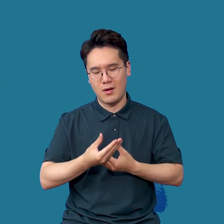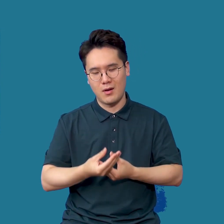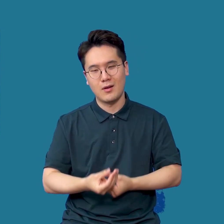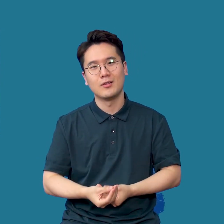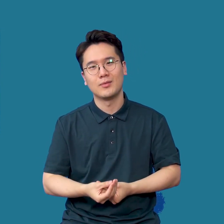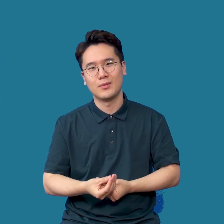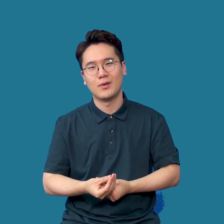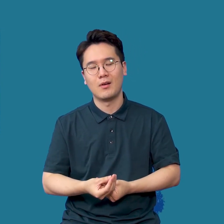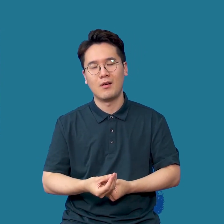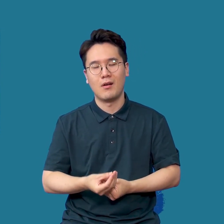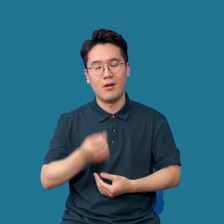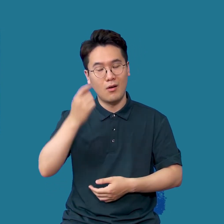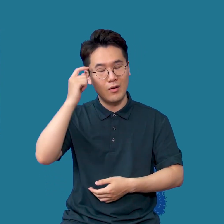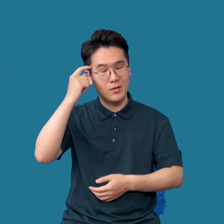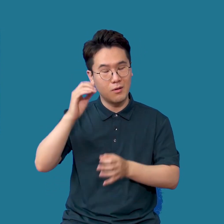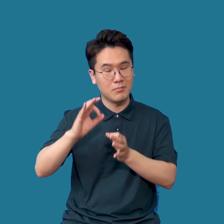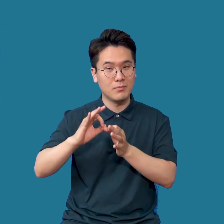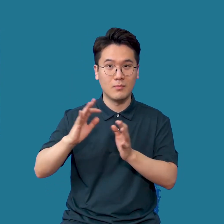못한 위로가 임했습니다.